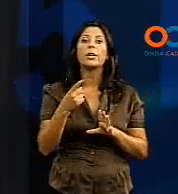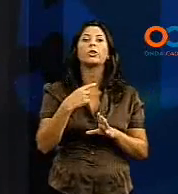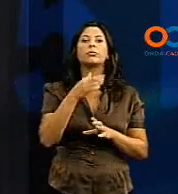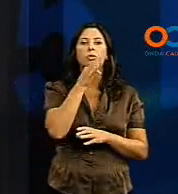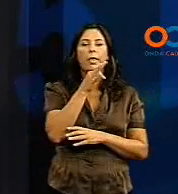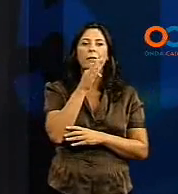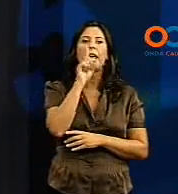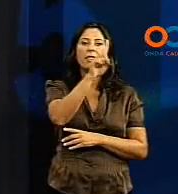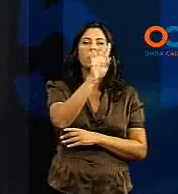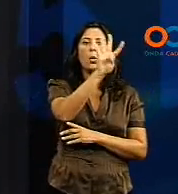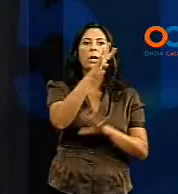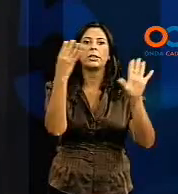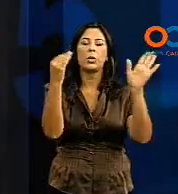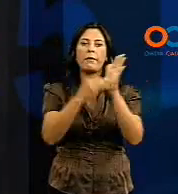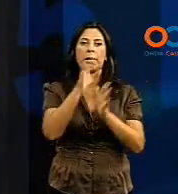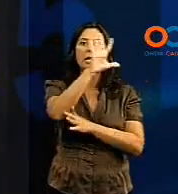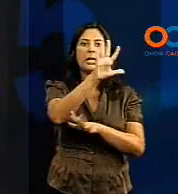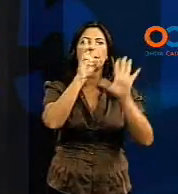mantiene el abrumador censo de